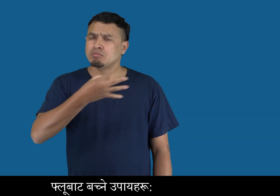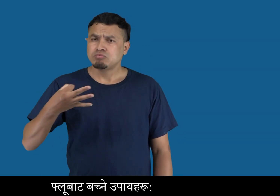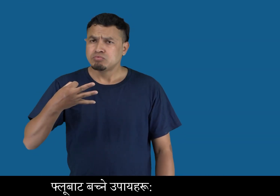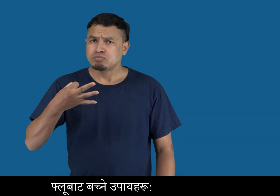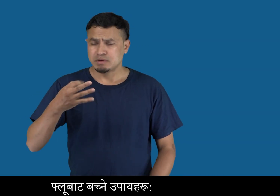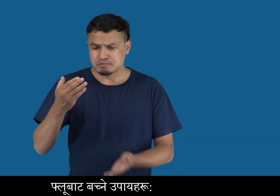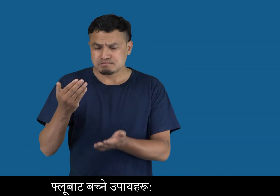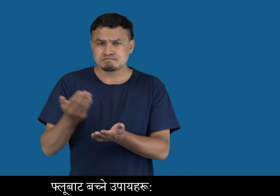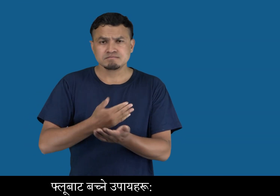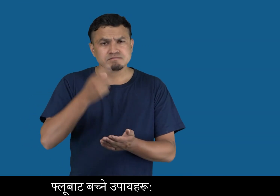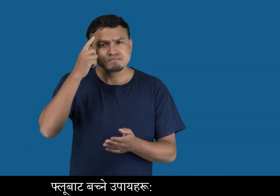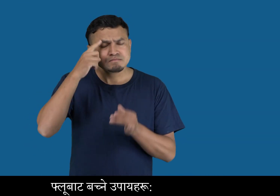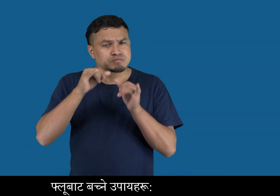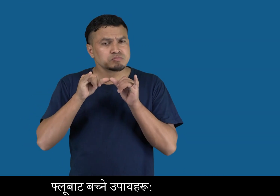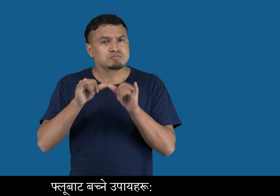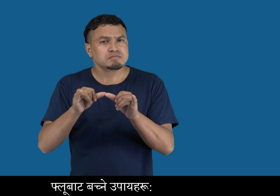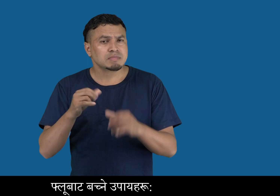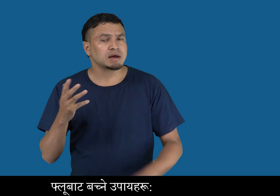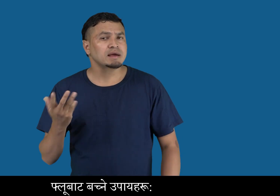फ्लूबाट बच्ने उपायहरू।